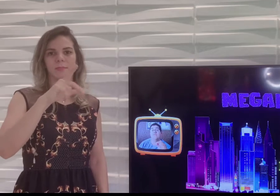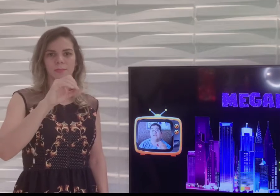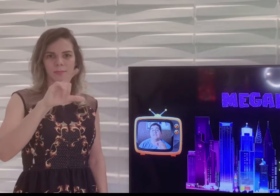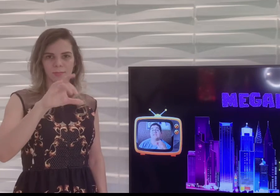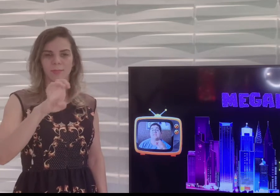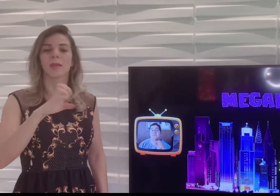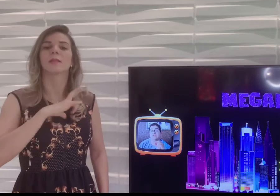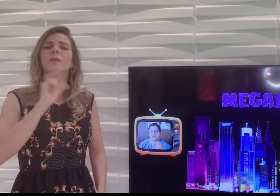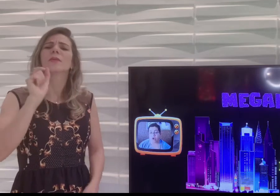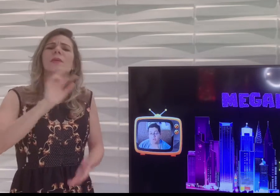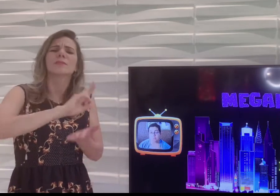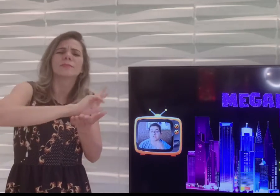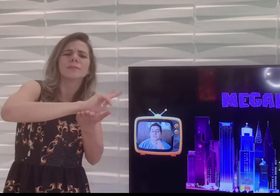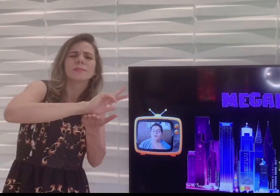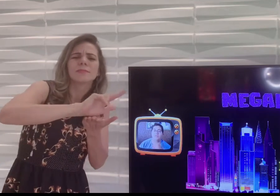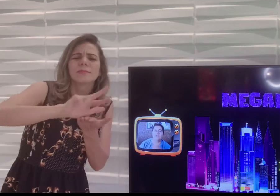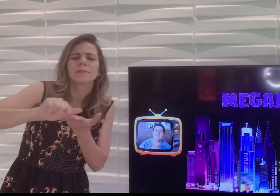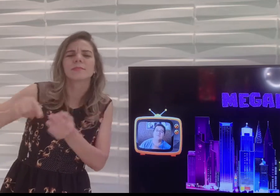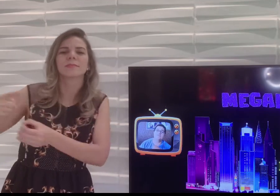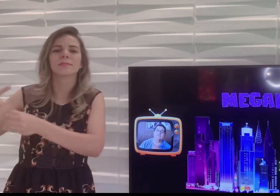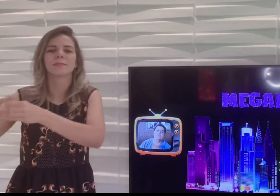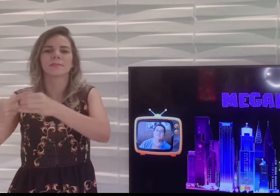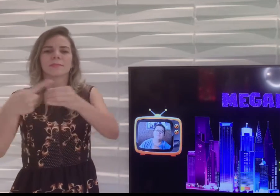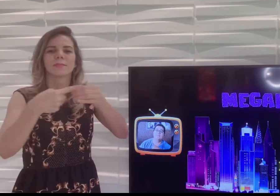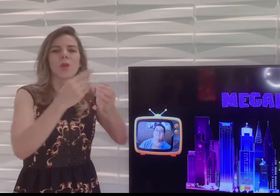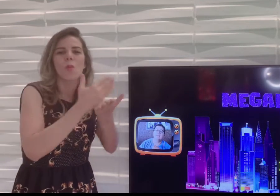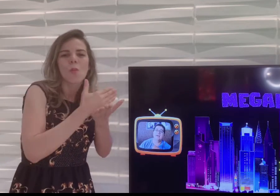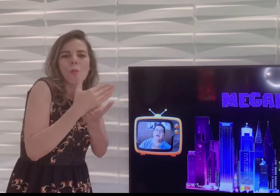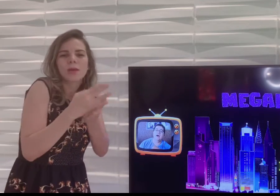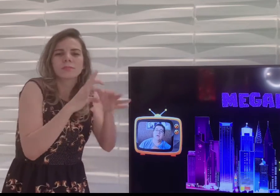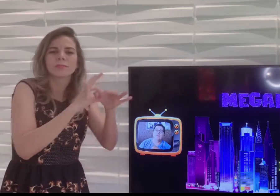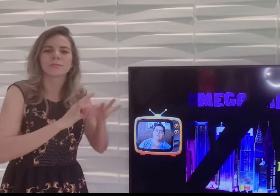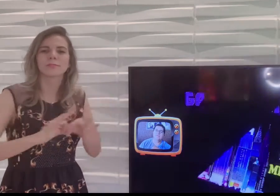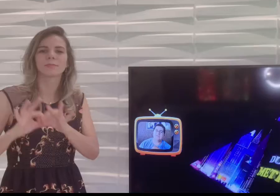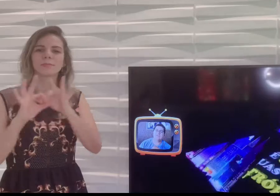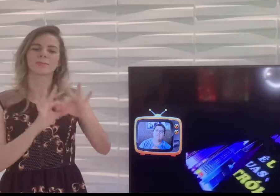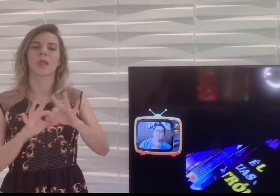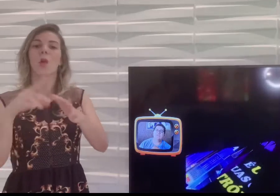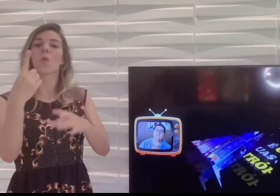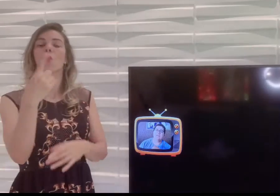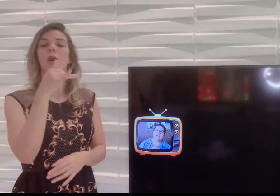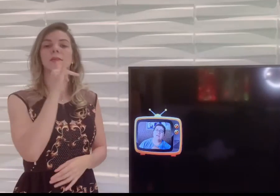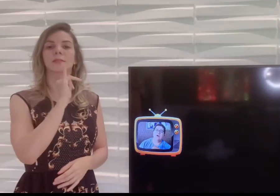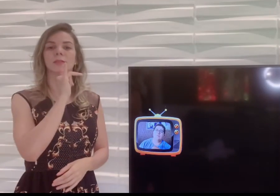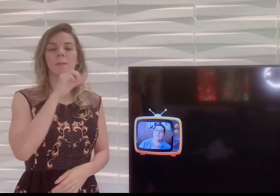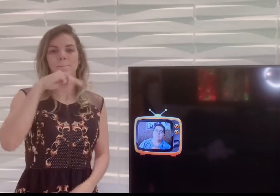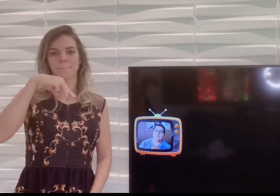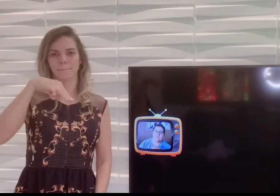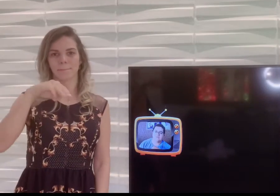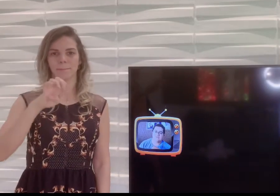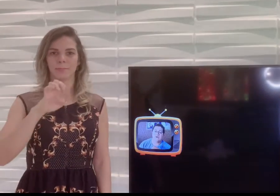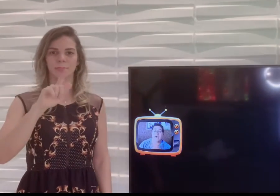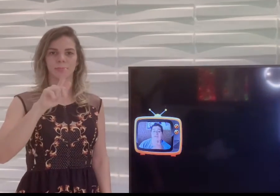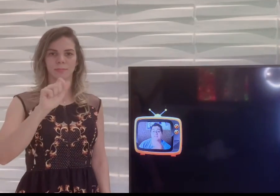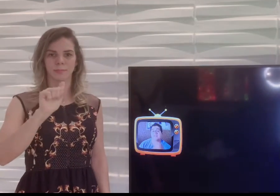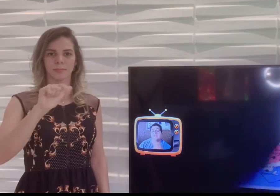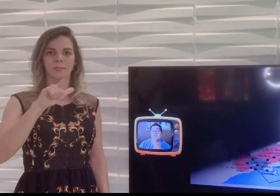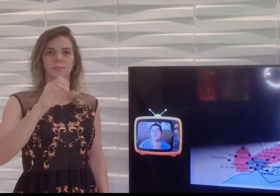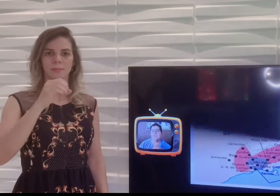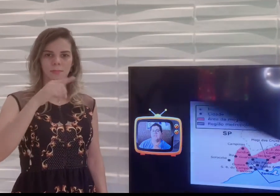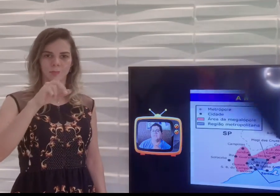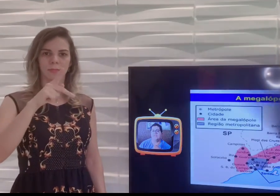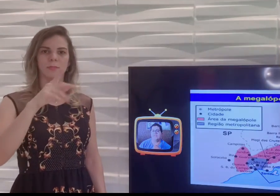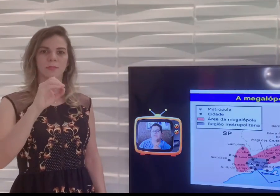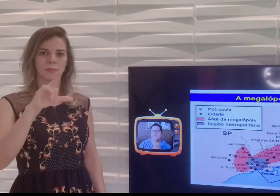quando diversas metrópoles começam a se unir. Um exemplo de megalópole no Brasil é essa que